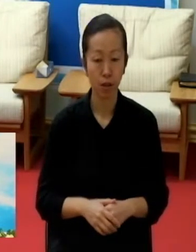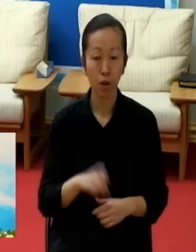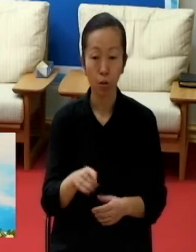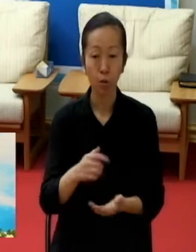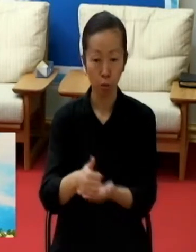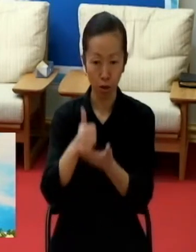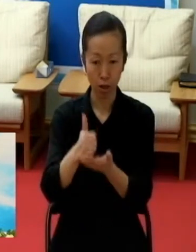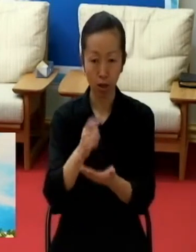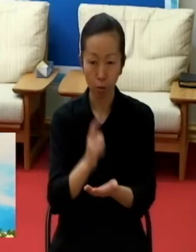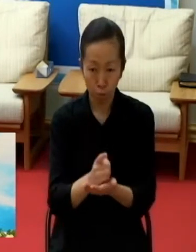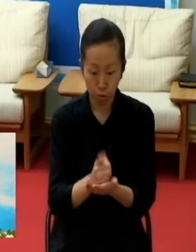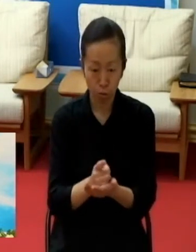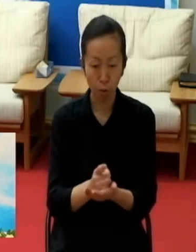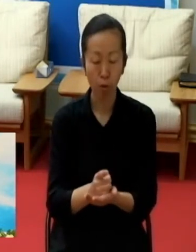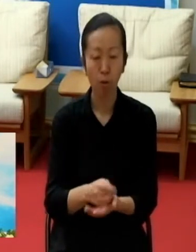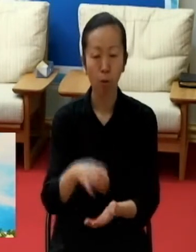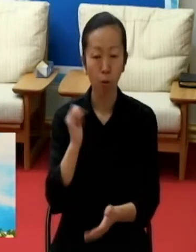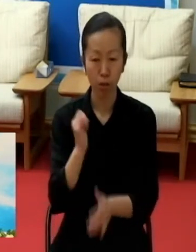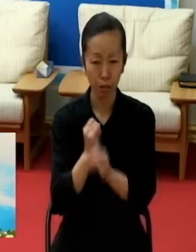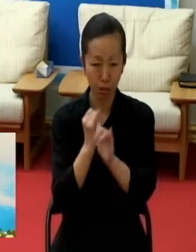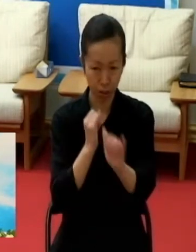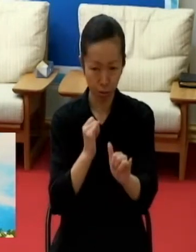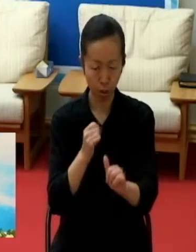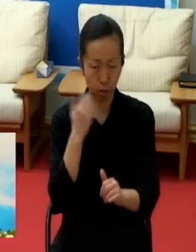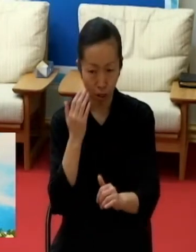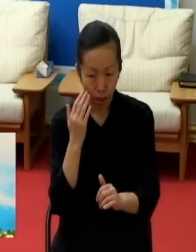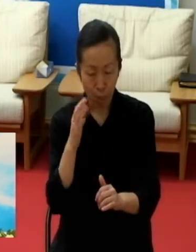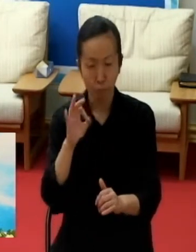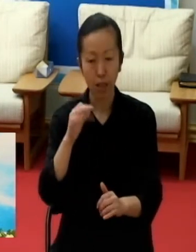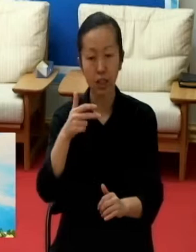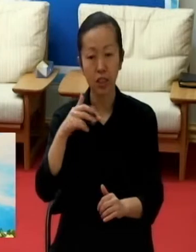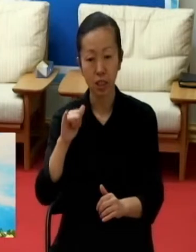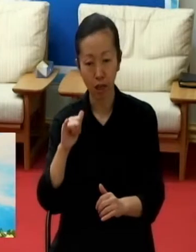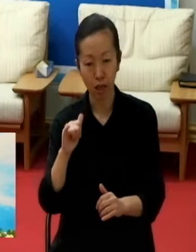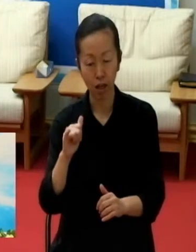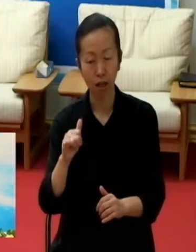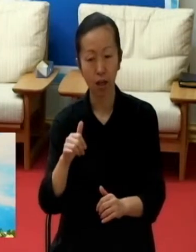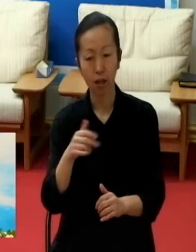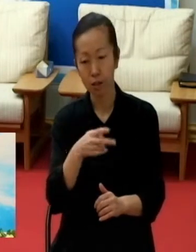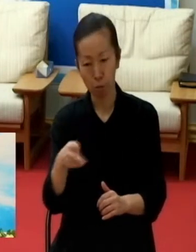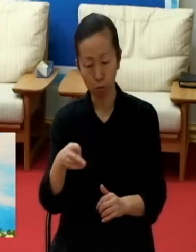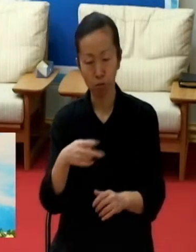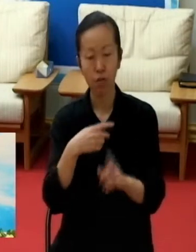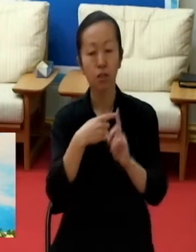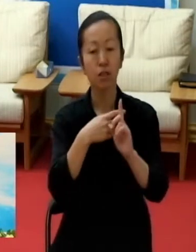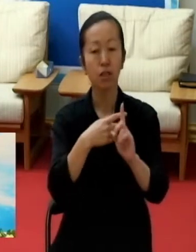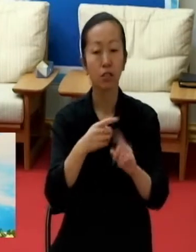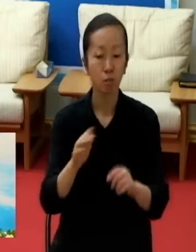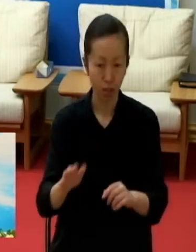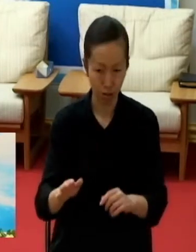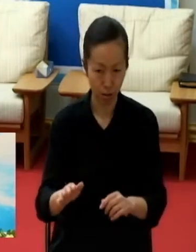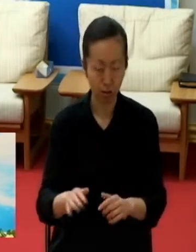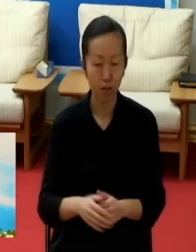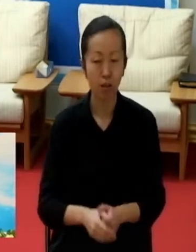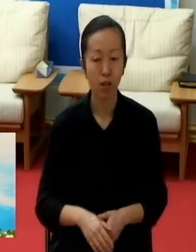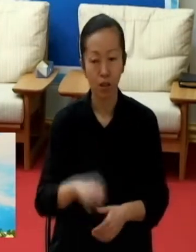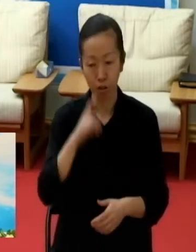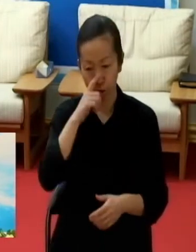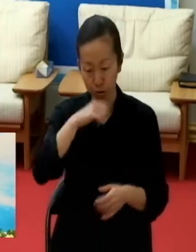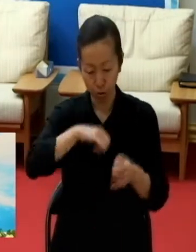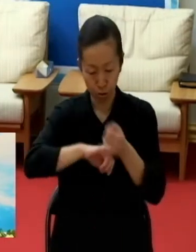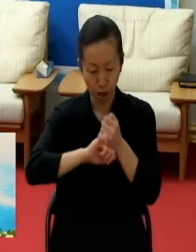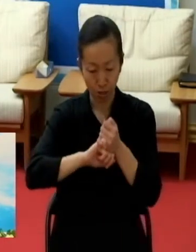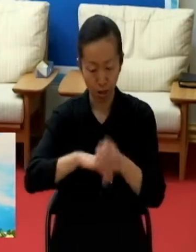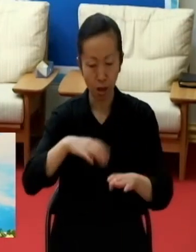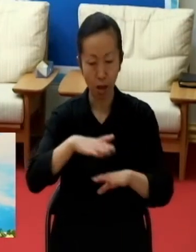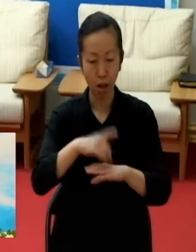메시아 그리스도인 것입니다. その女の子孫がメシアキリストです。 구약에는 창세기 21장 가죽 옷을 입어야 됩니다. 旧約では